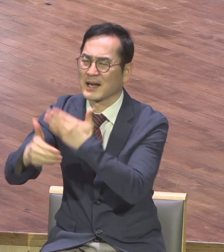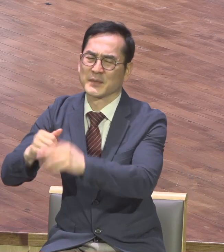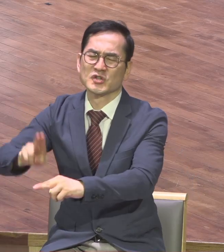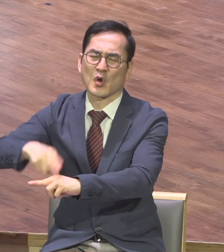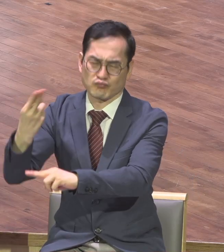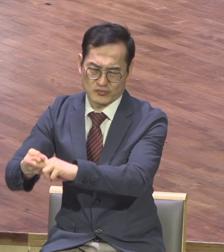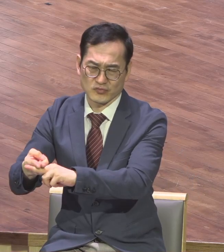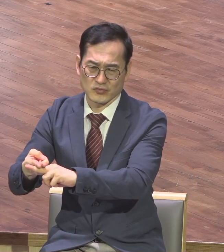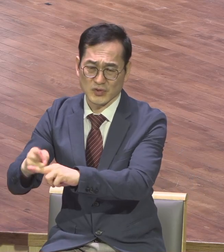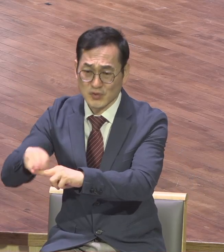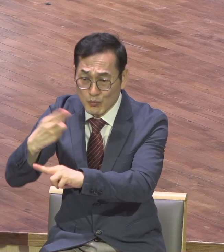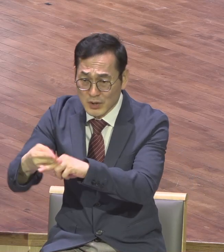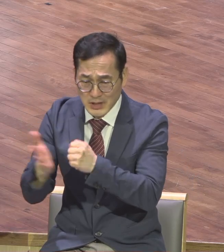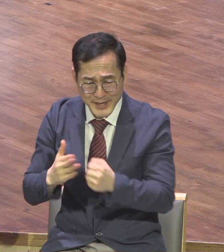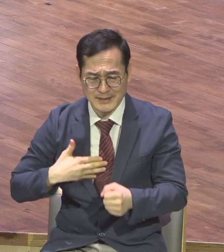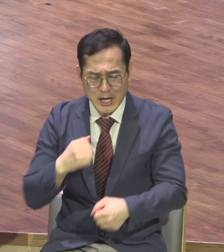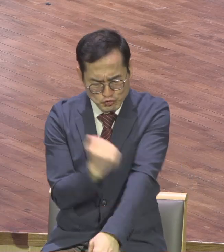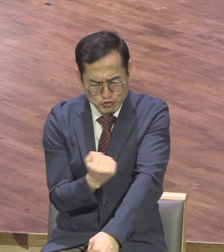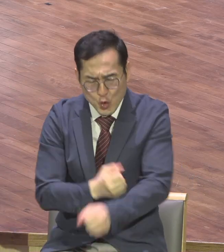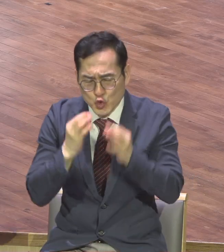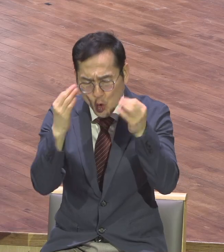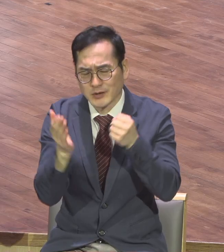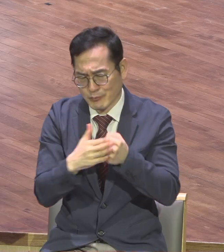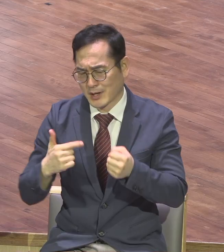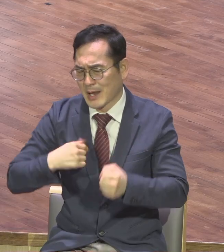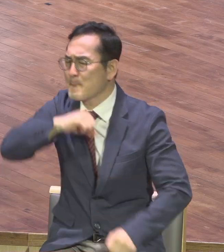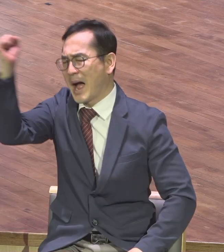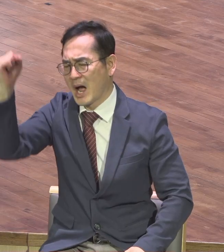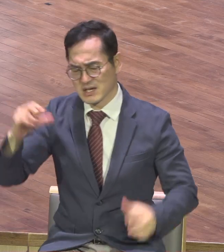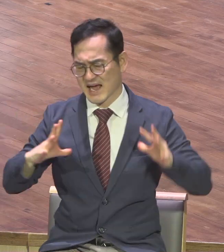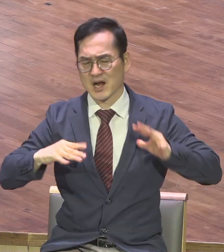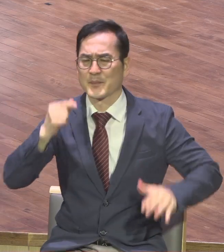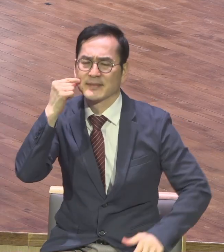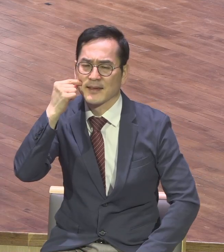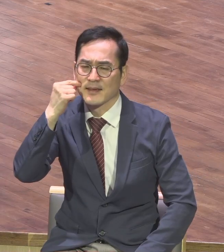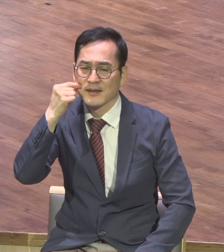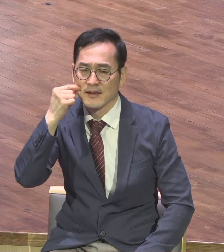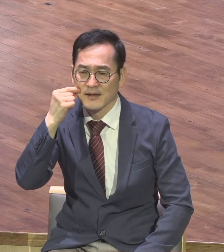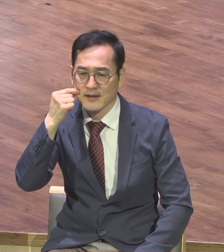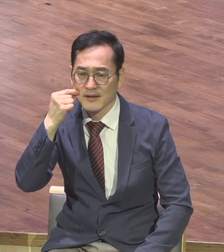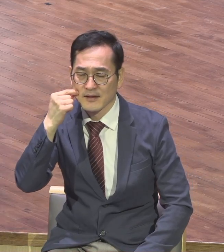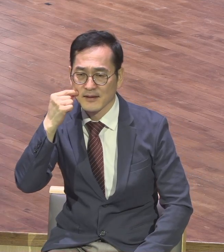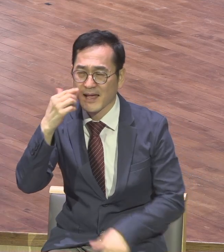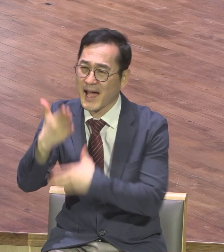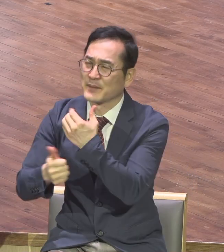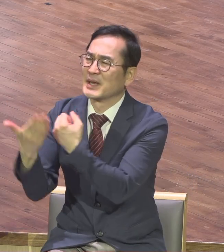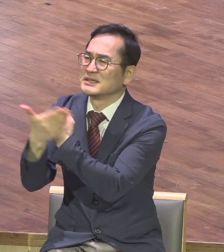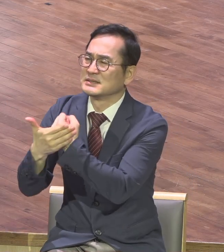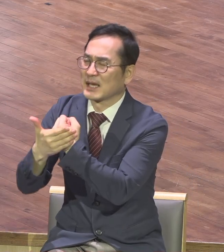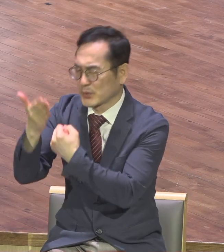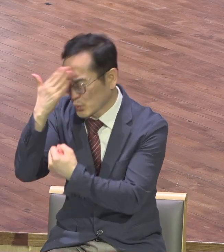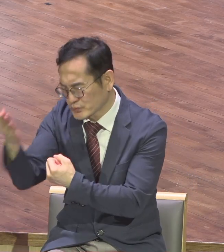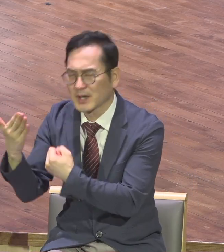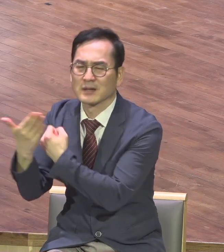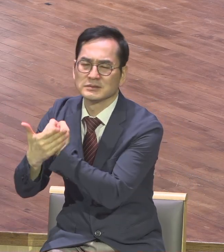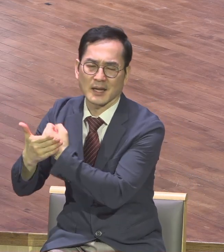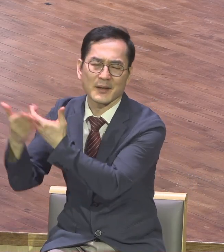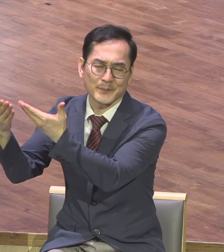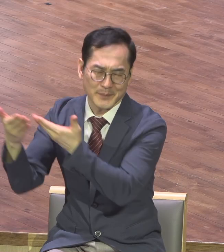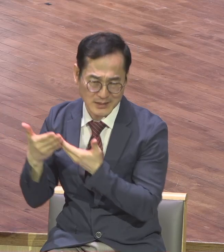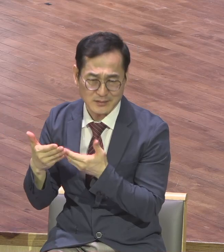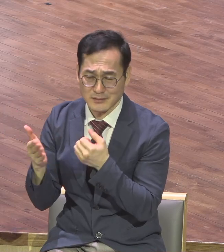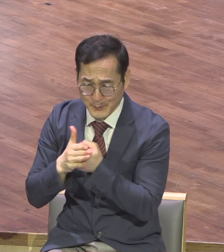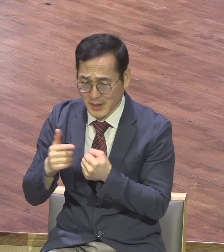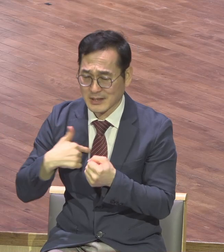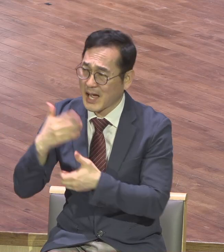하심이라. 지극히 풍성한 하나님의 은혜로 내가 재창조되었다는